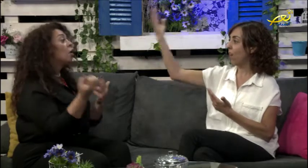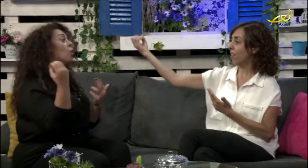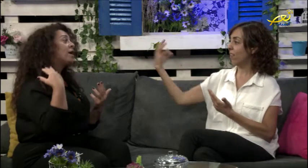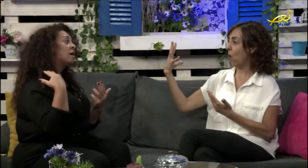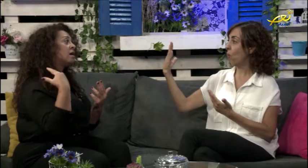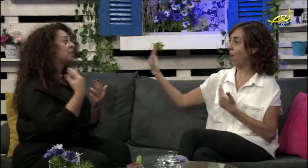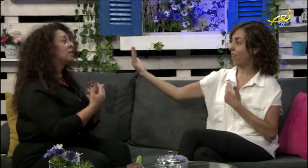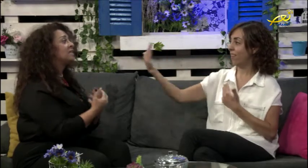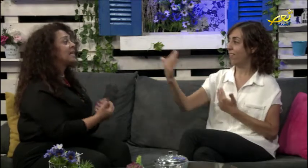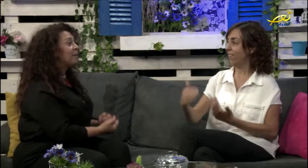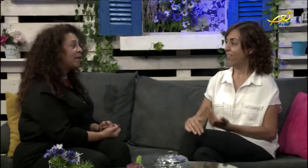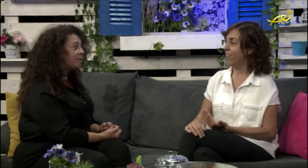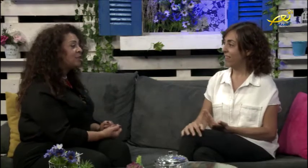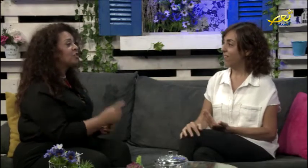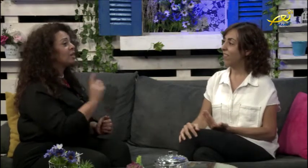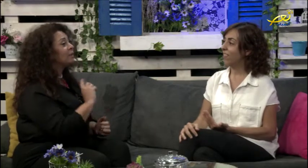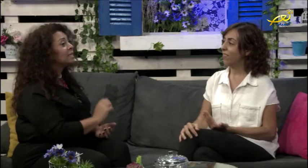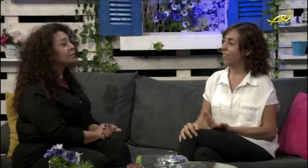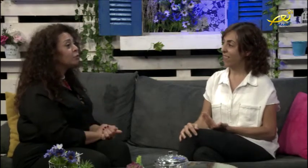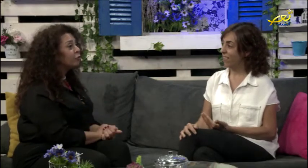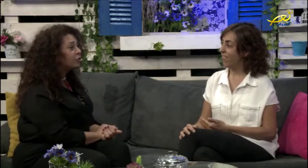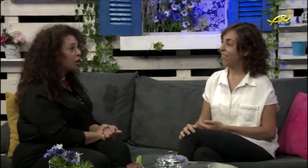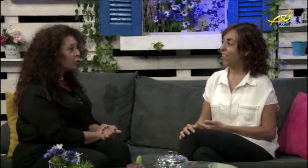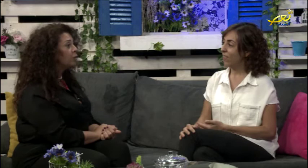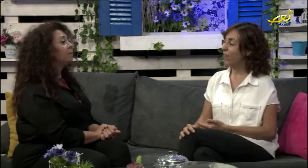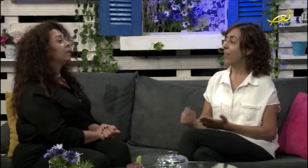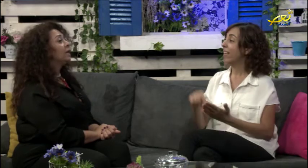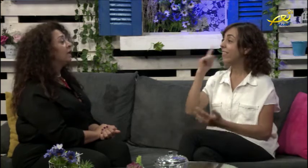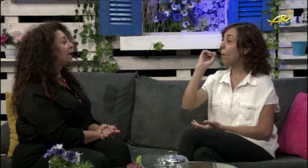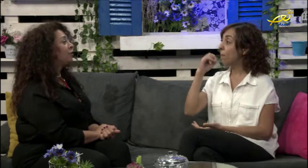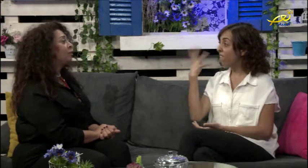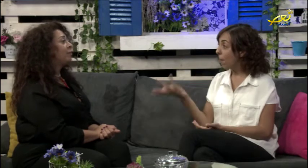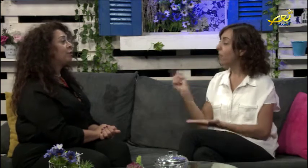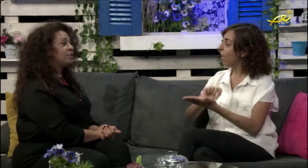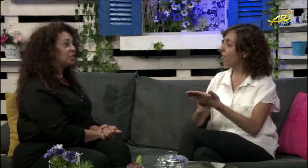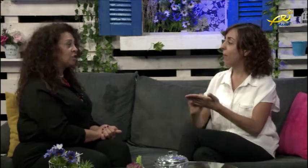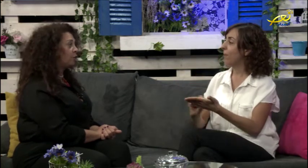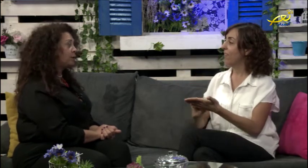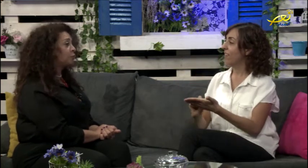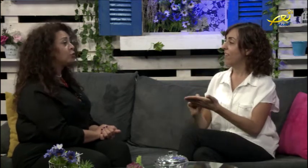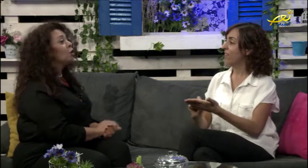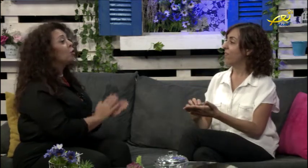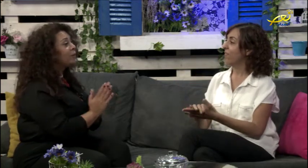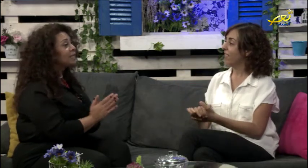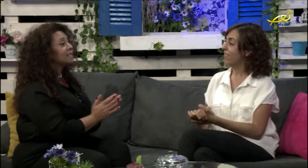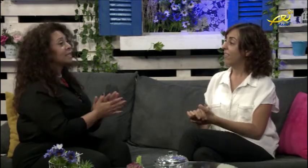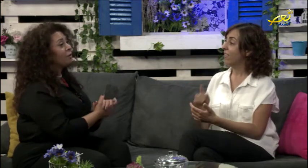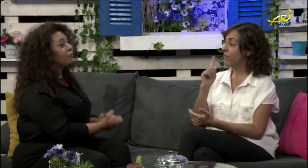ورا الشخص يلي عم بيحكي بالإشارة ما لازم يكون في ضوء لأنه ما بعد يقشعهم مزبوط. وبليز إذا ما